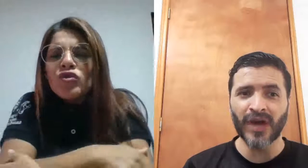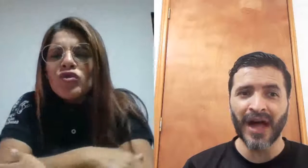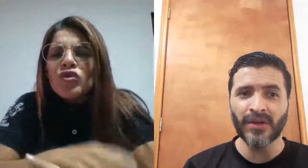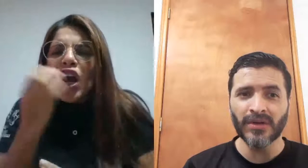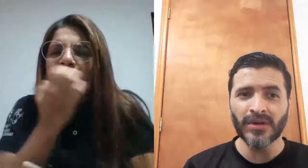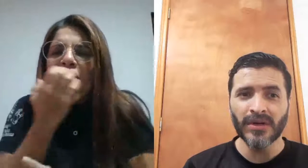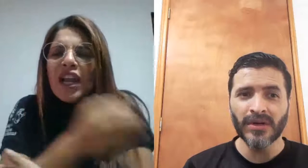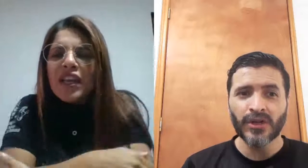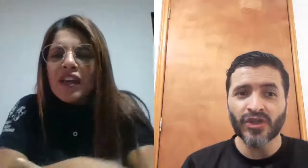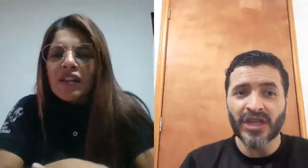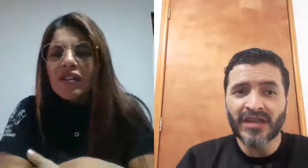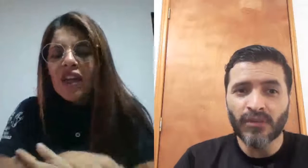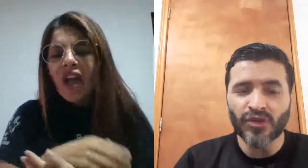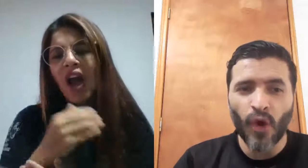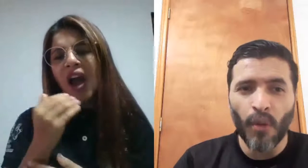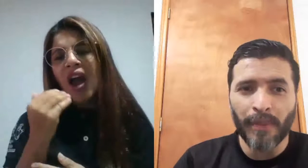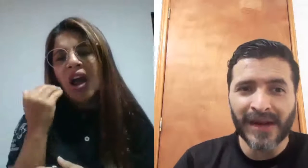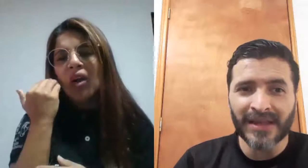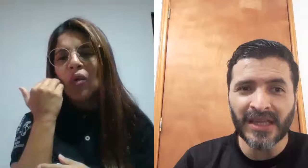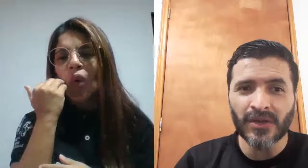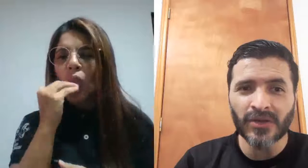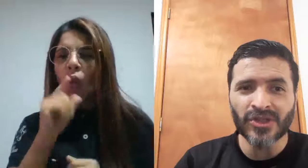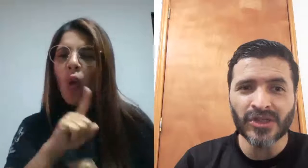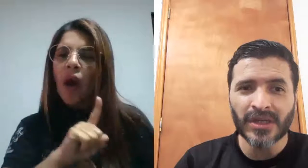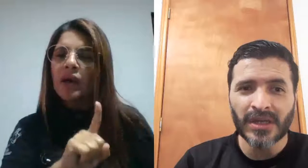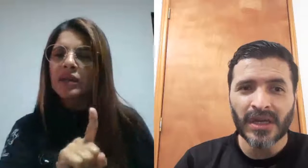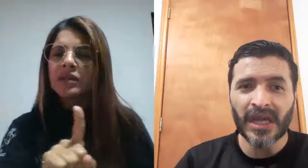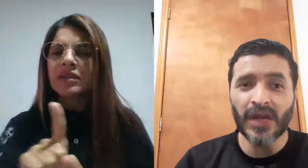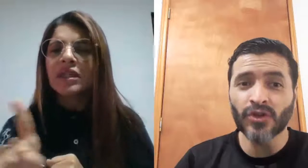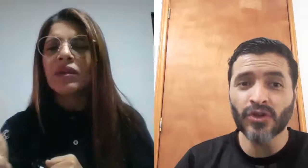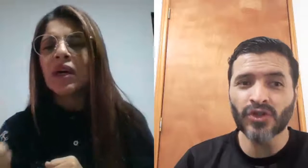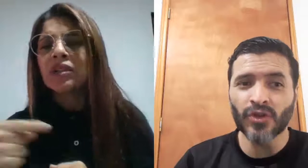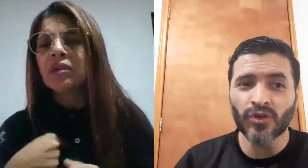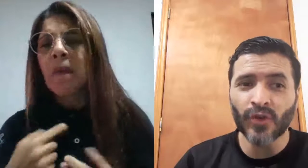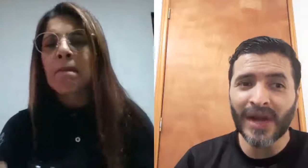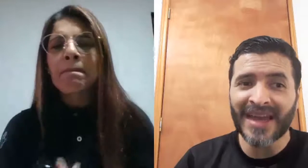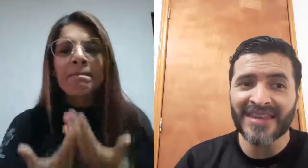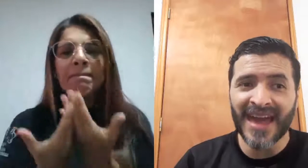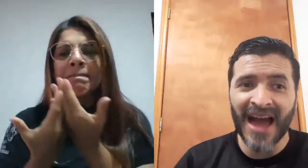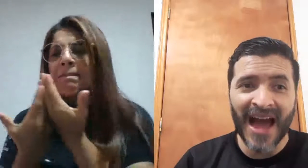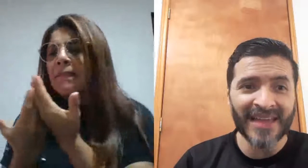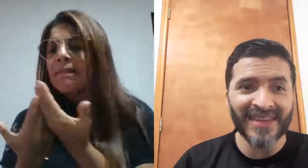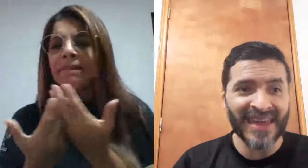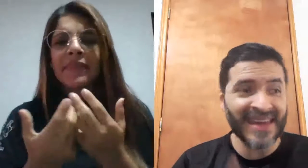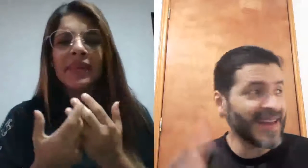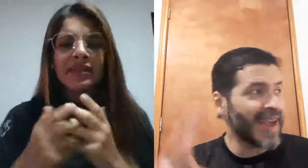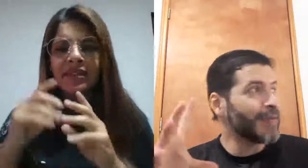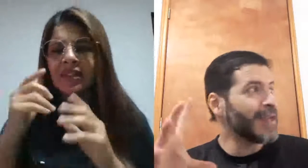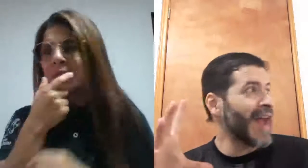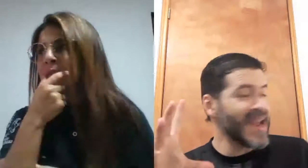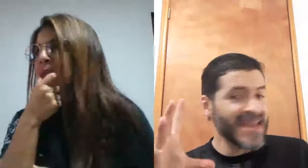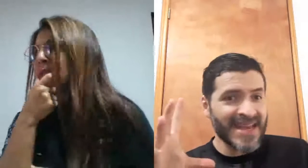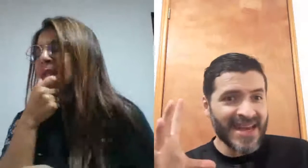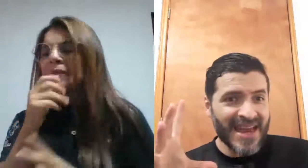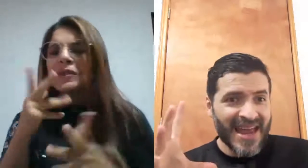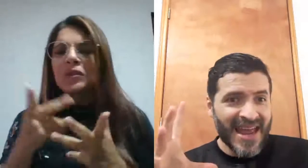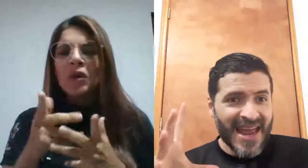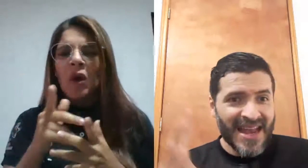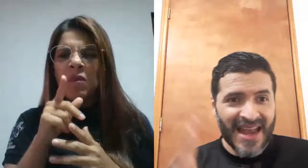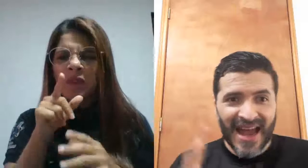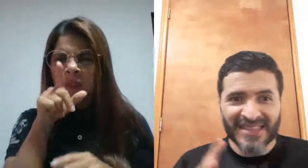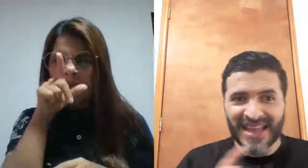de nuestro lado, nos sentimos como perdidos y nos tortura la idea de que el